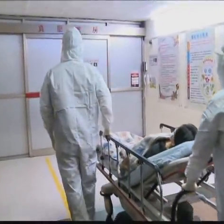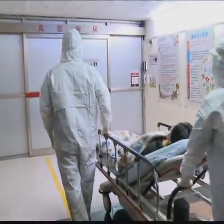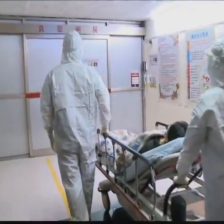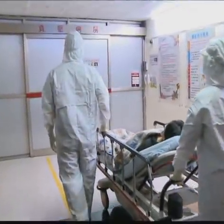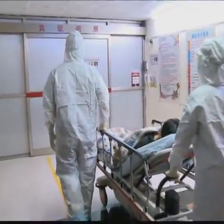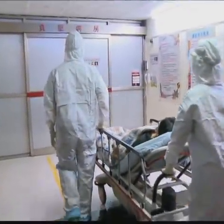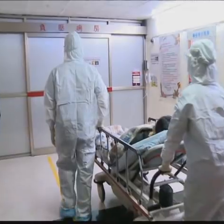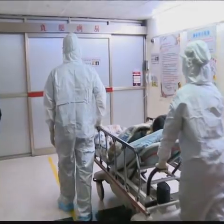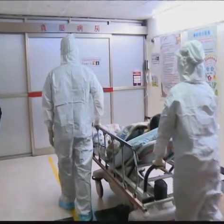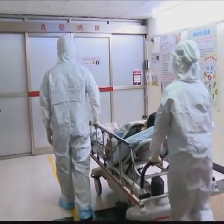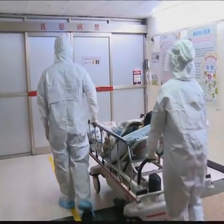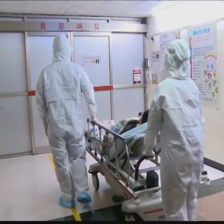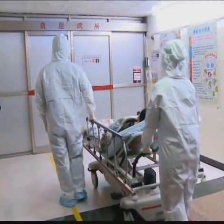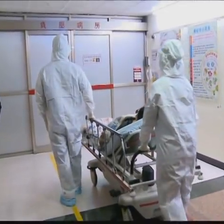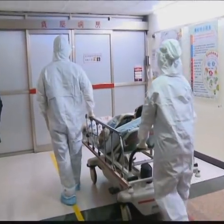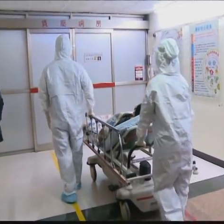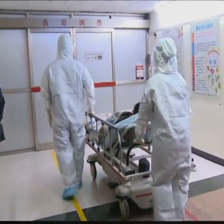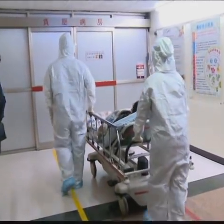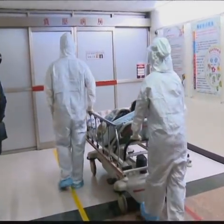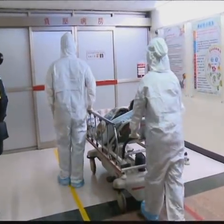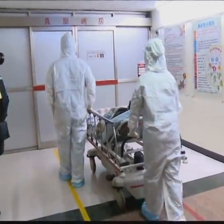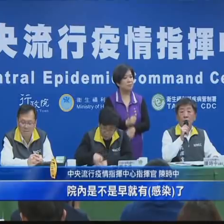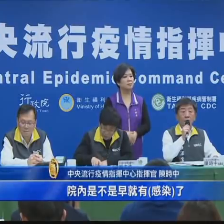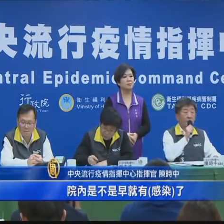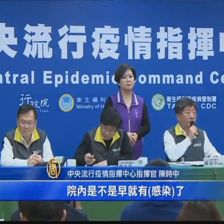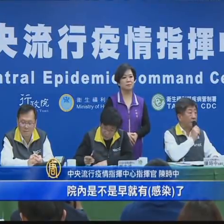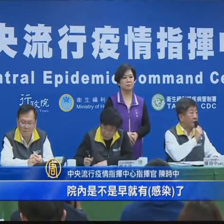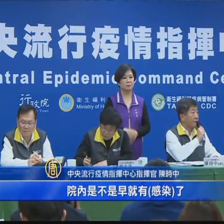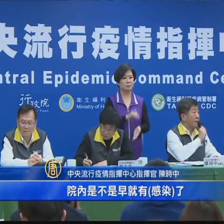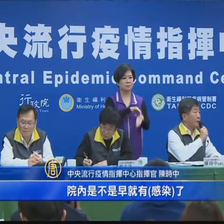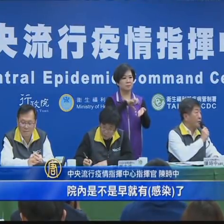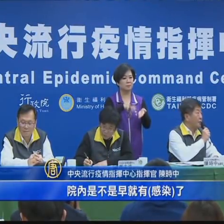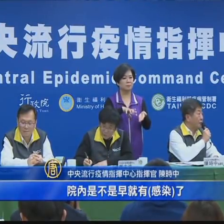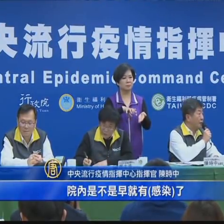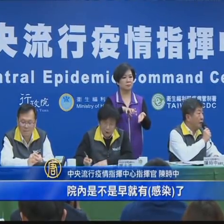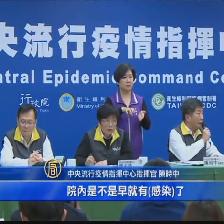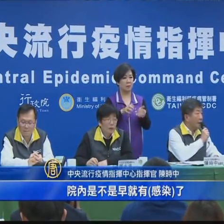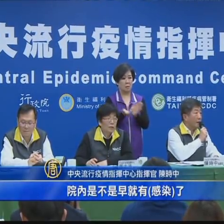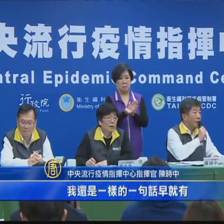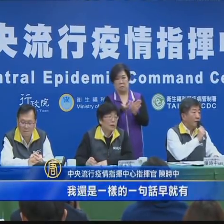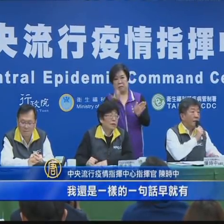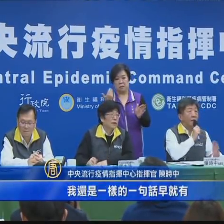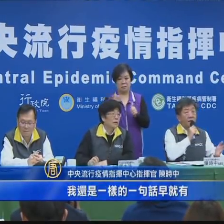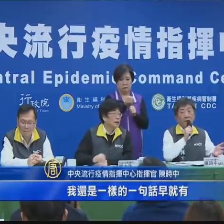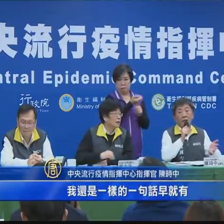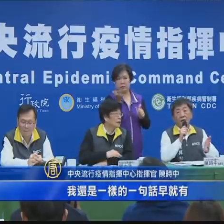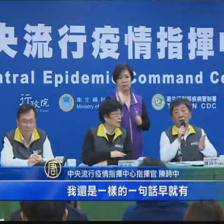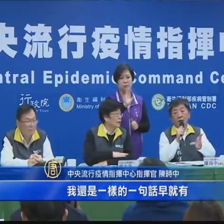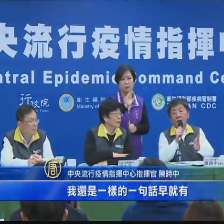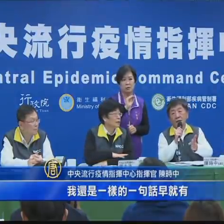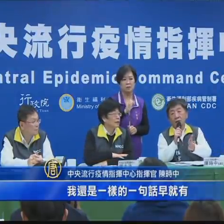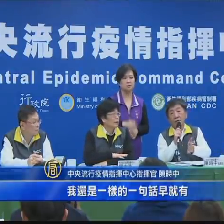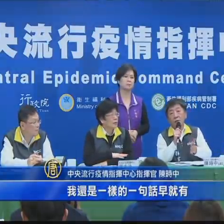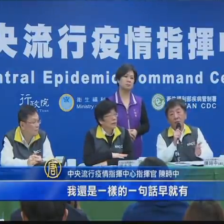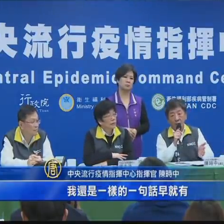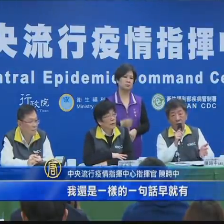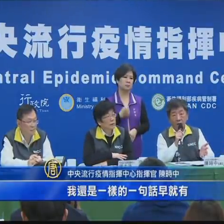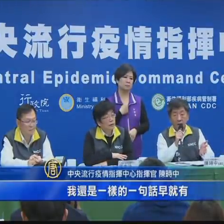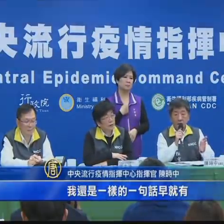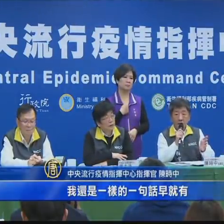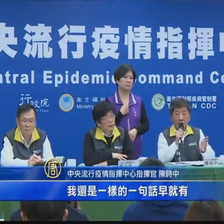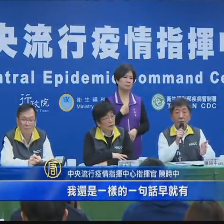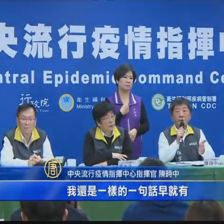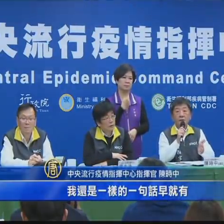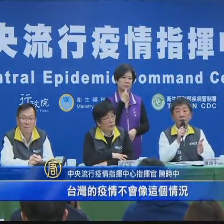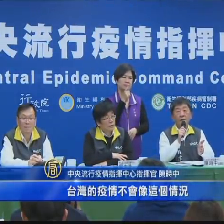来自医院，院内感染早就发生。 院内是不是已经早就有了哈？我呢还是一样的一句话了哈，